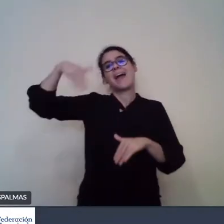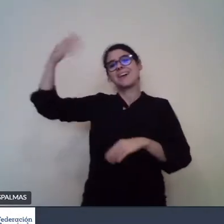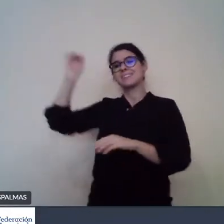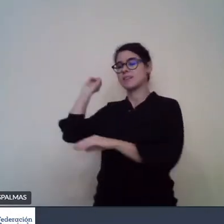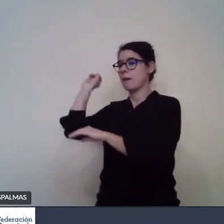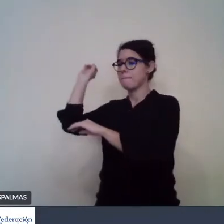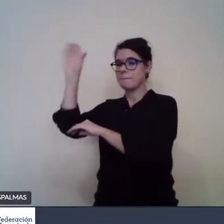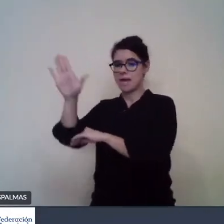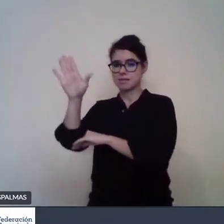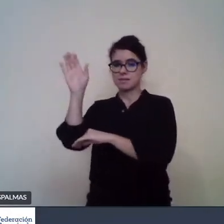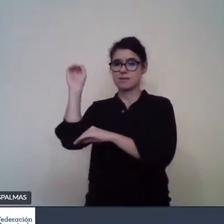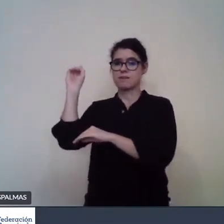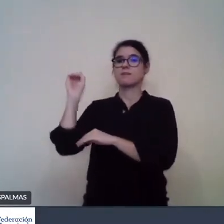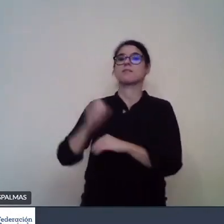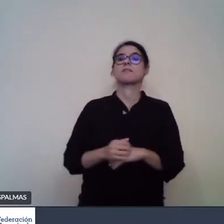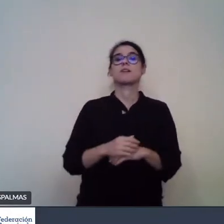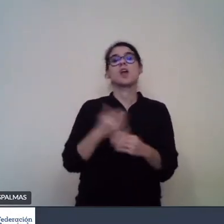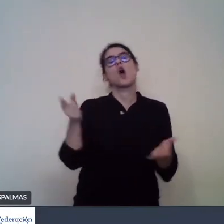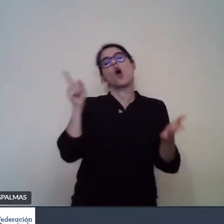y de nuevo extra pass.